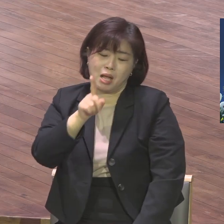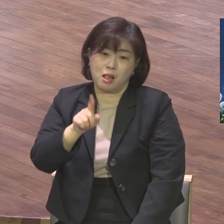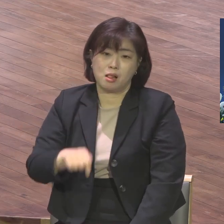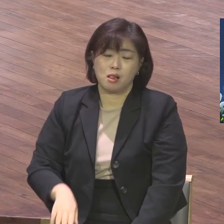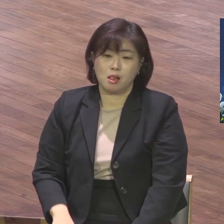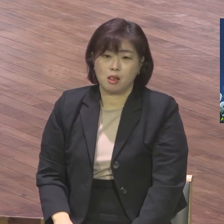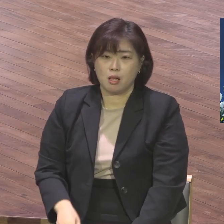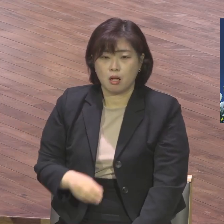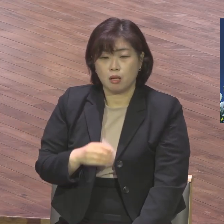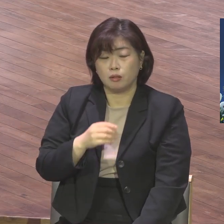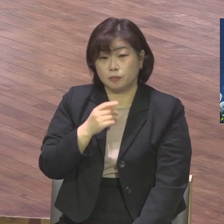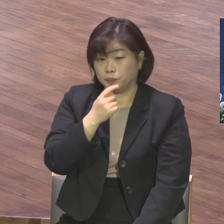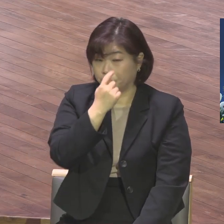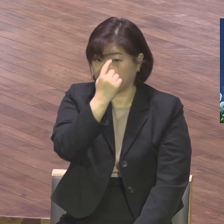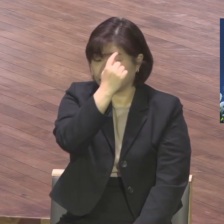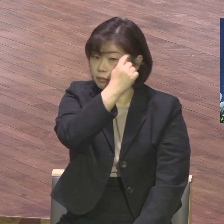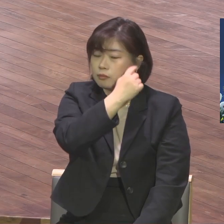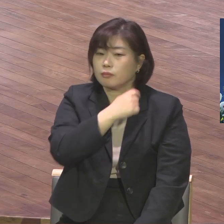계시